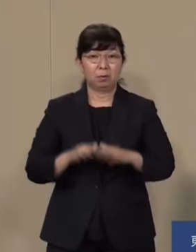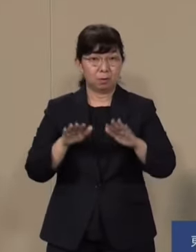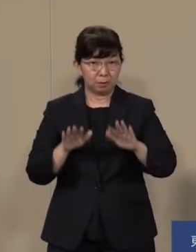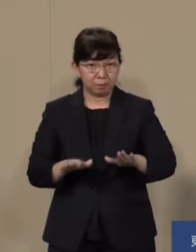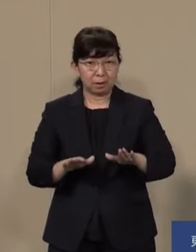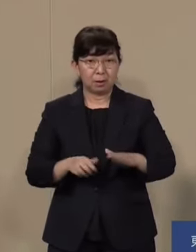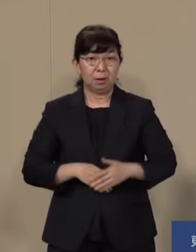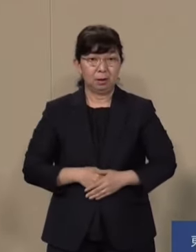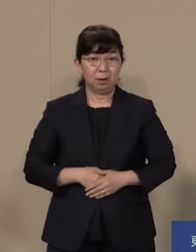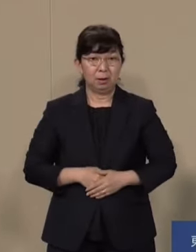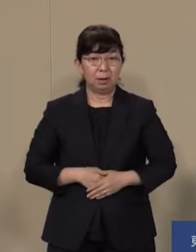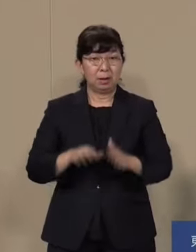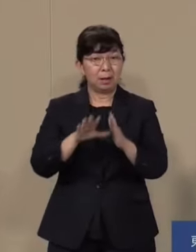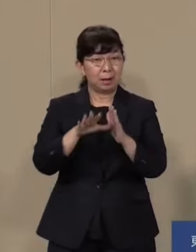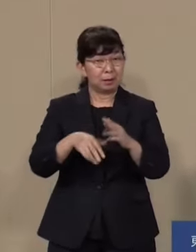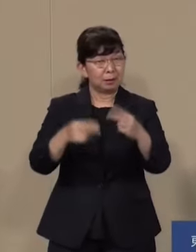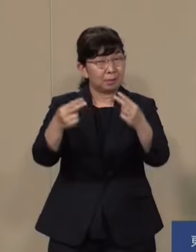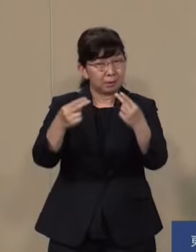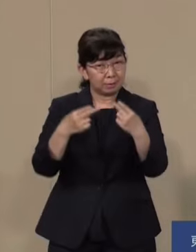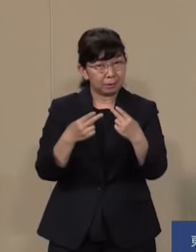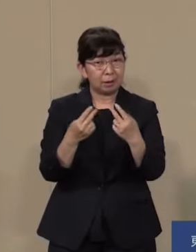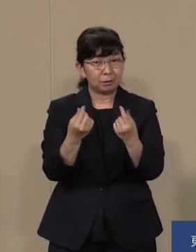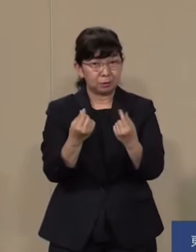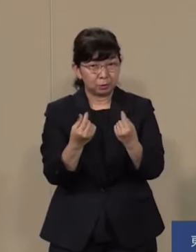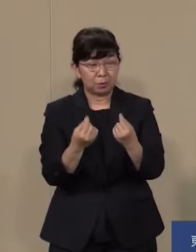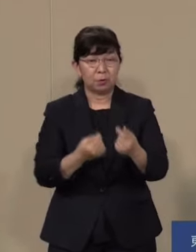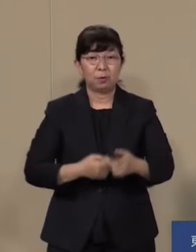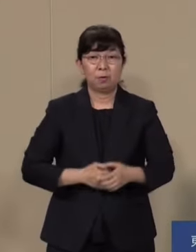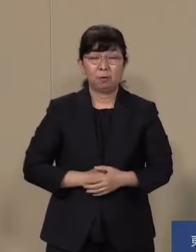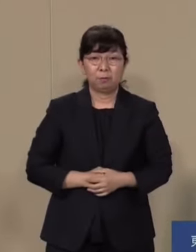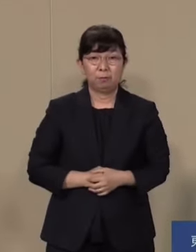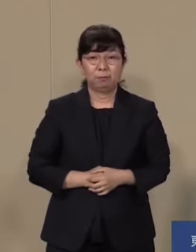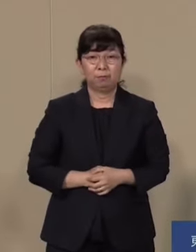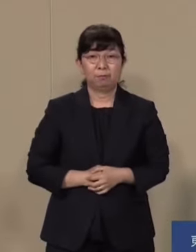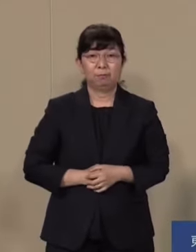今変な目で見たでしょう私の